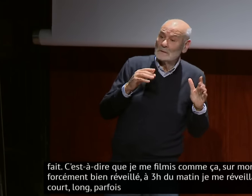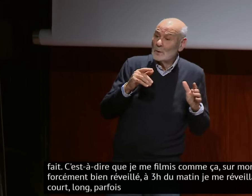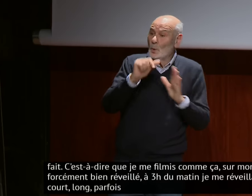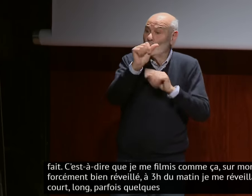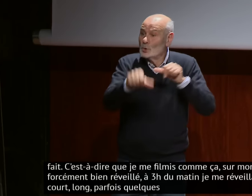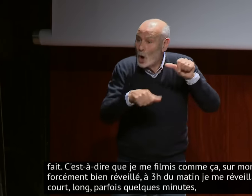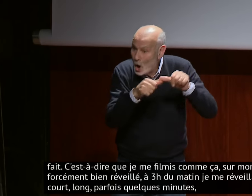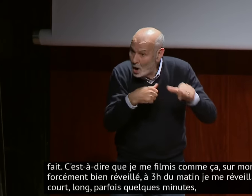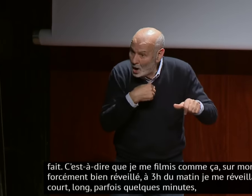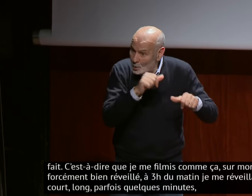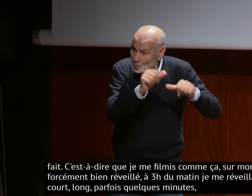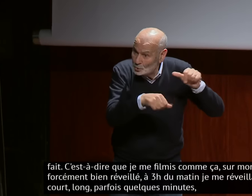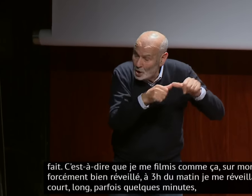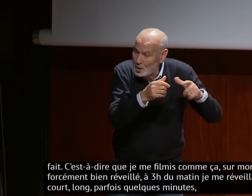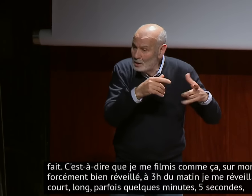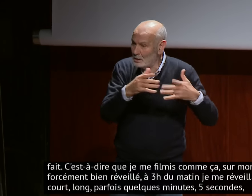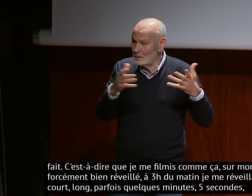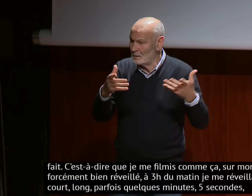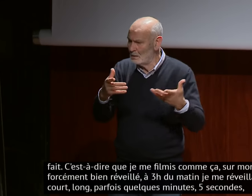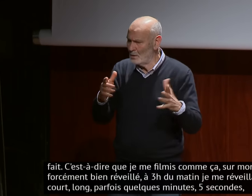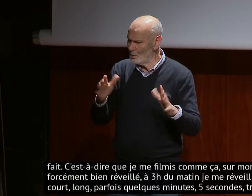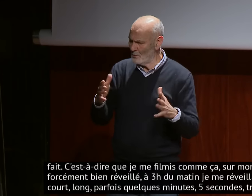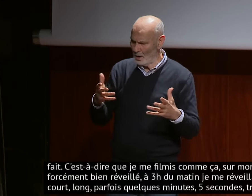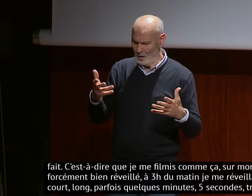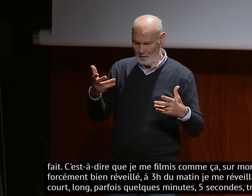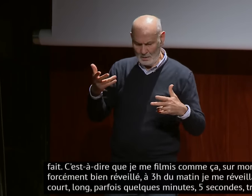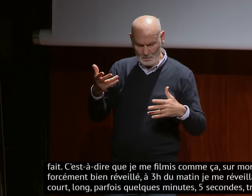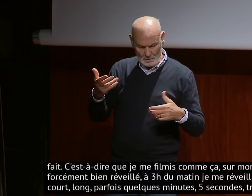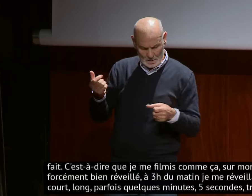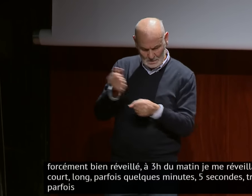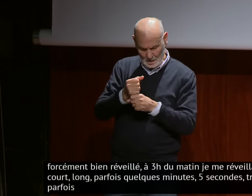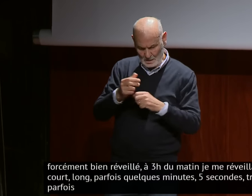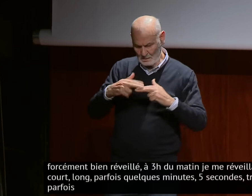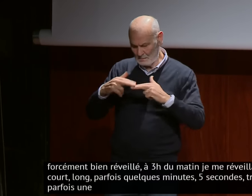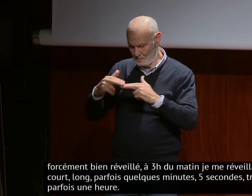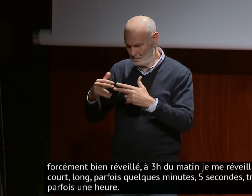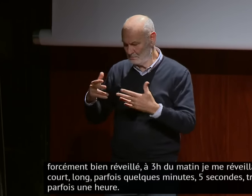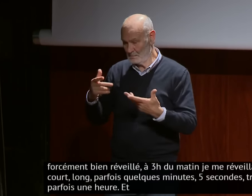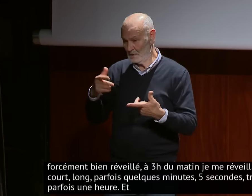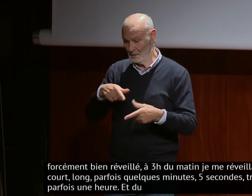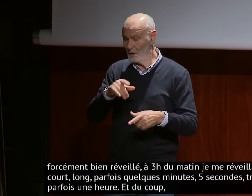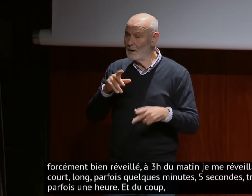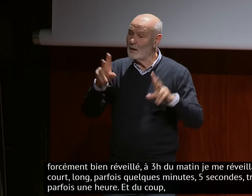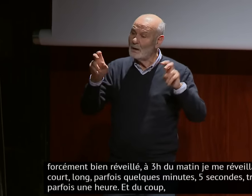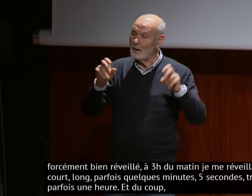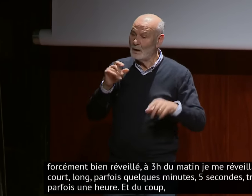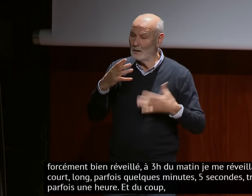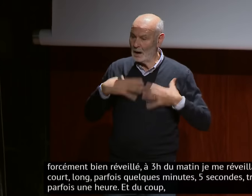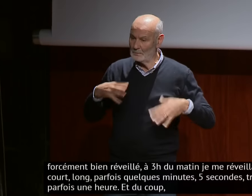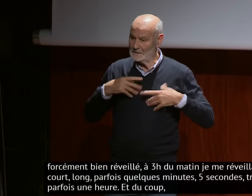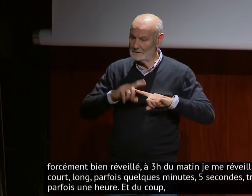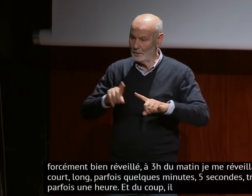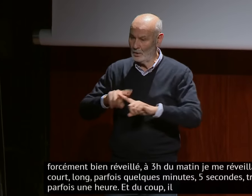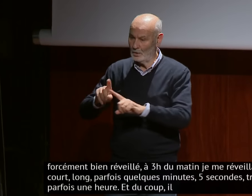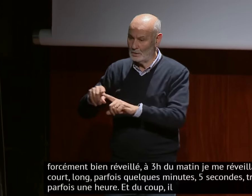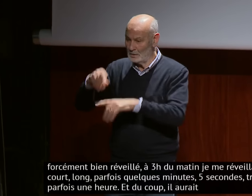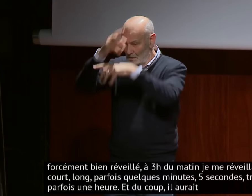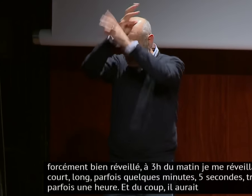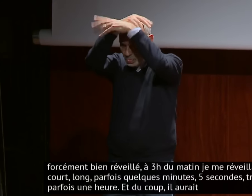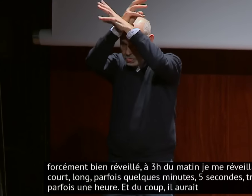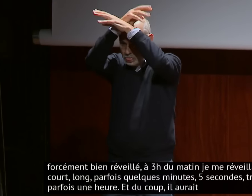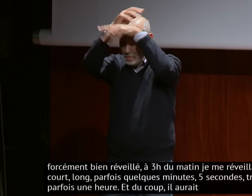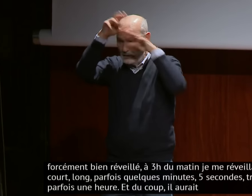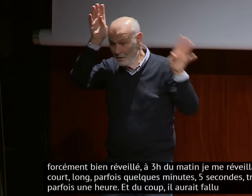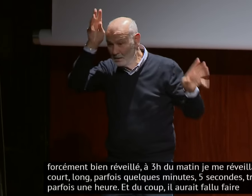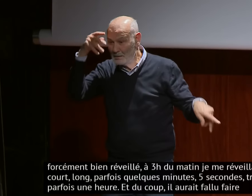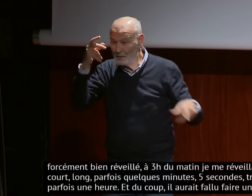secondes. Très variable, parfois une heure. Et du coup, je me disais comment il aurait fallu faire un montage de tout ça. En plus,